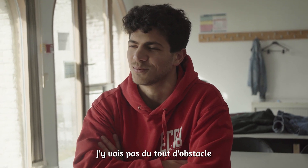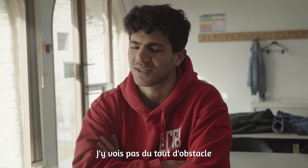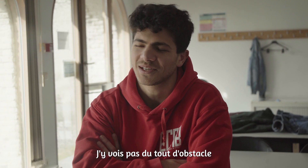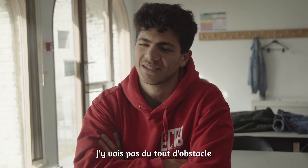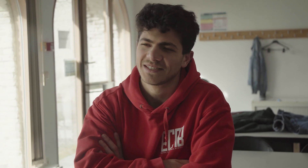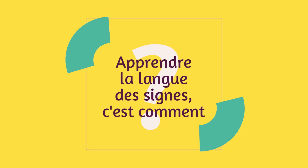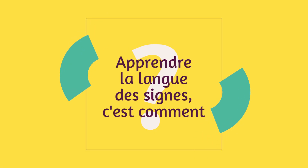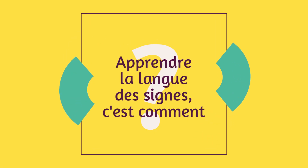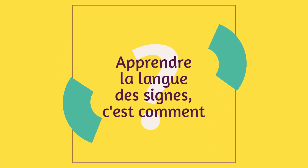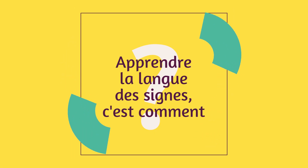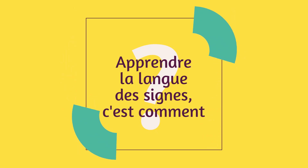d'obstacle.